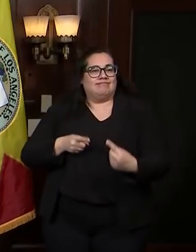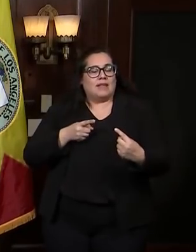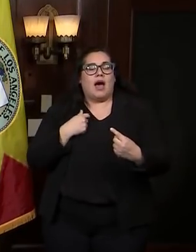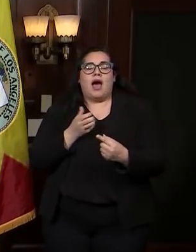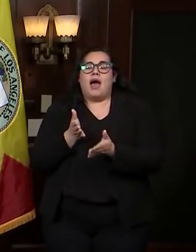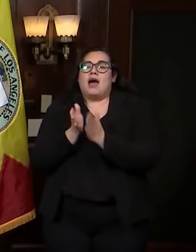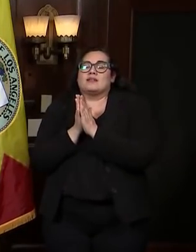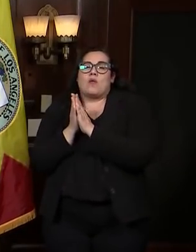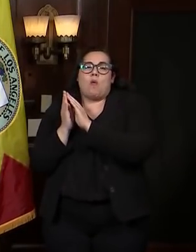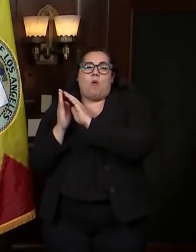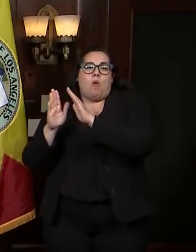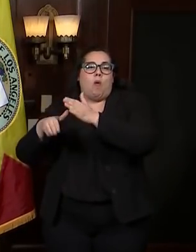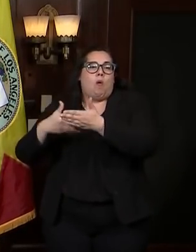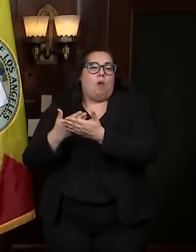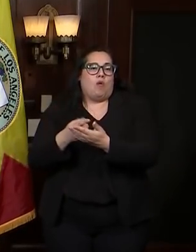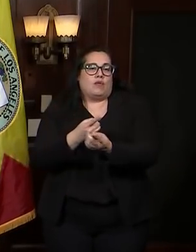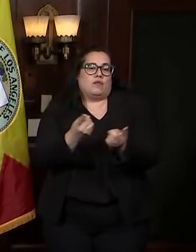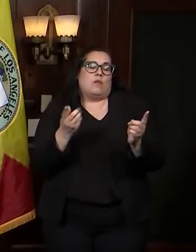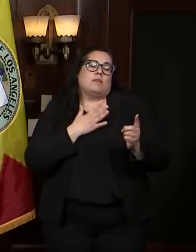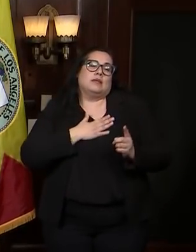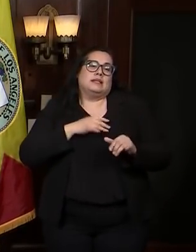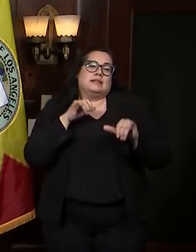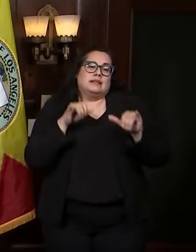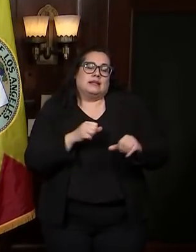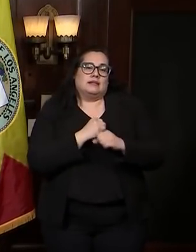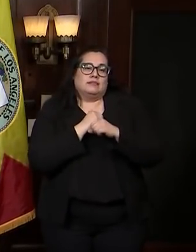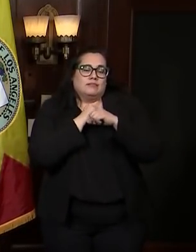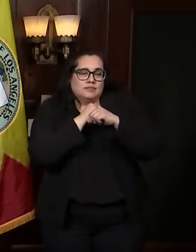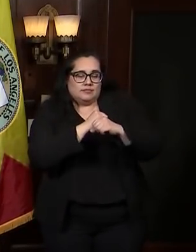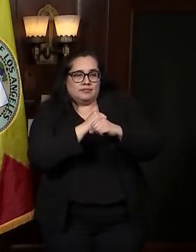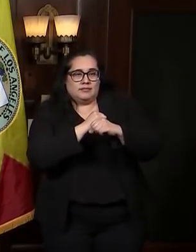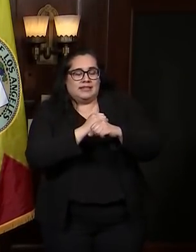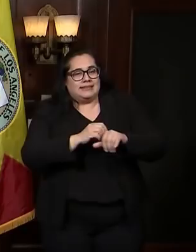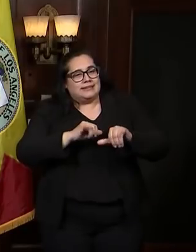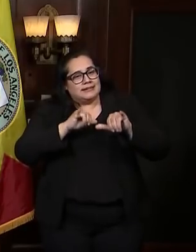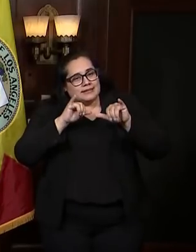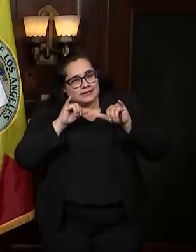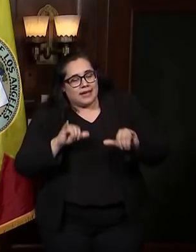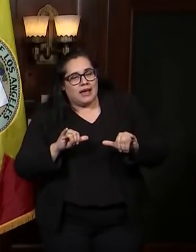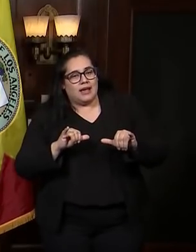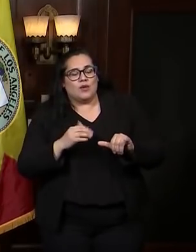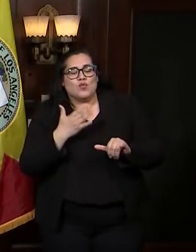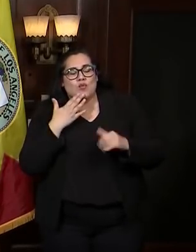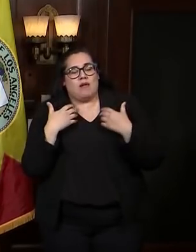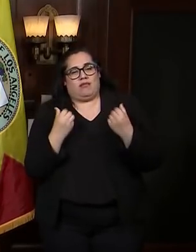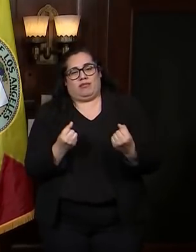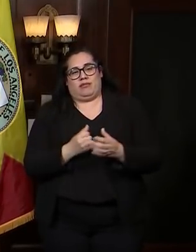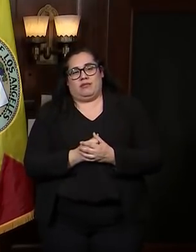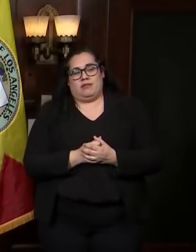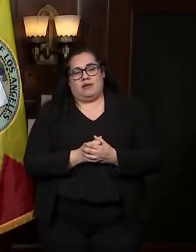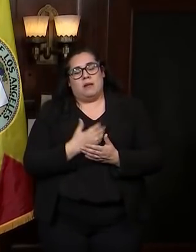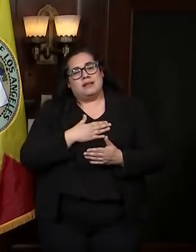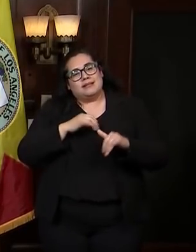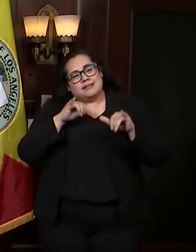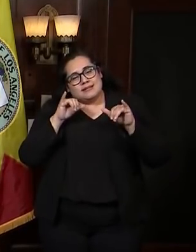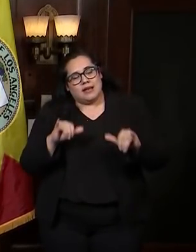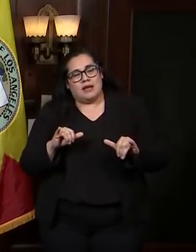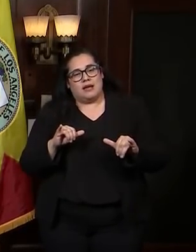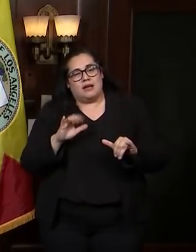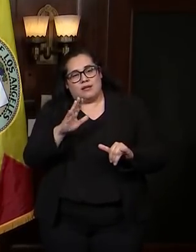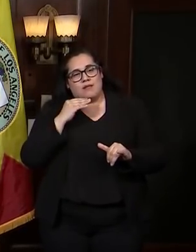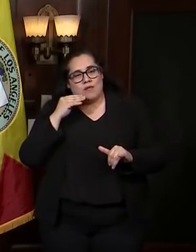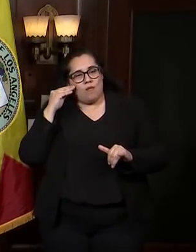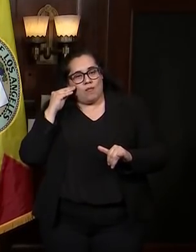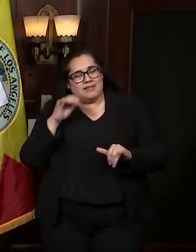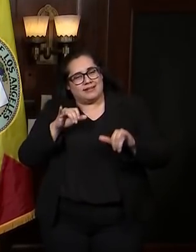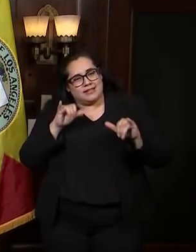pido a todos, quédense protegidos, quédense en buena salud, quédense en